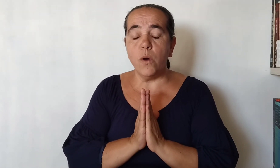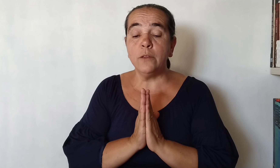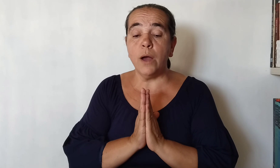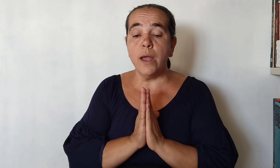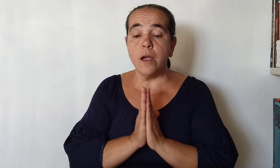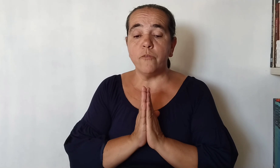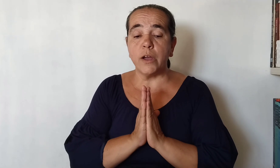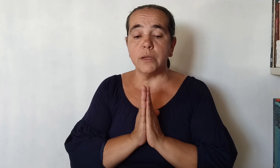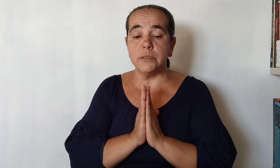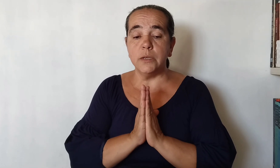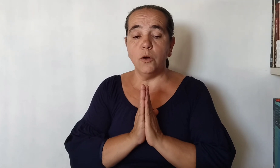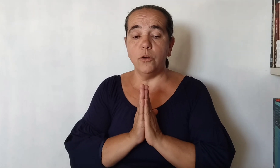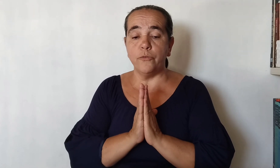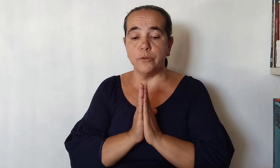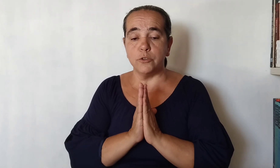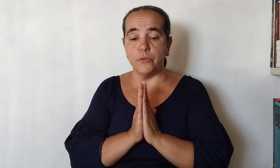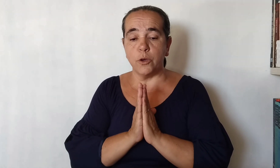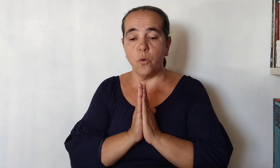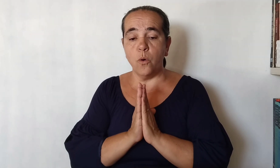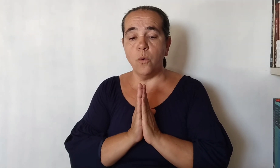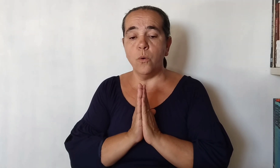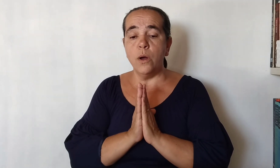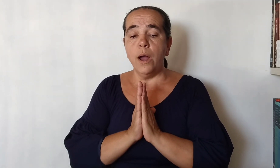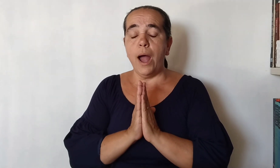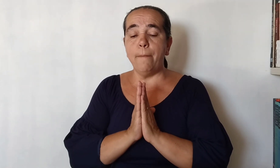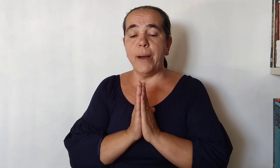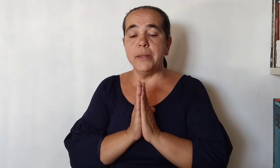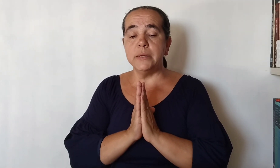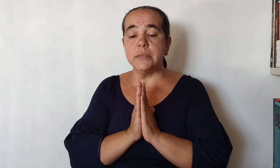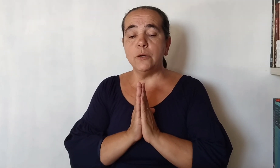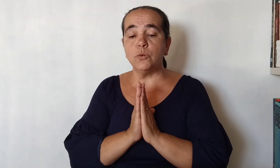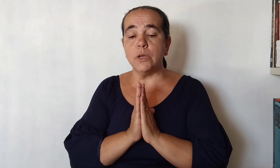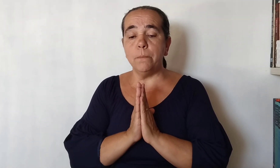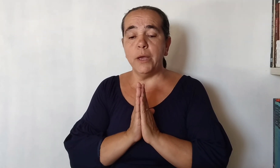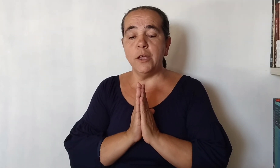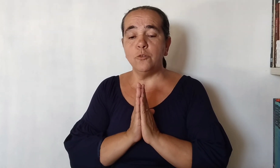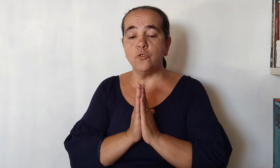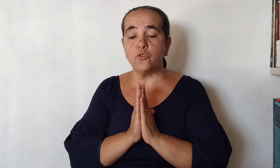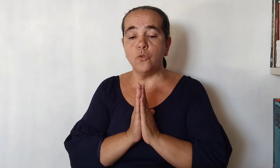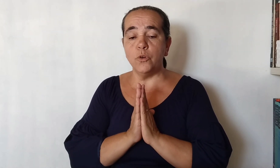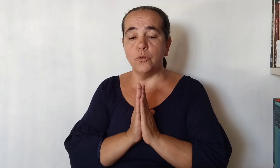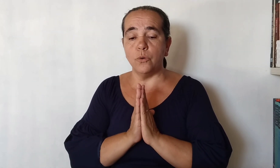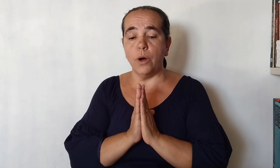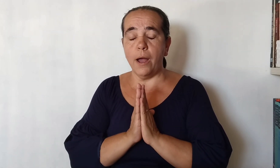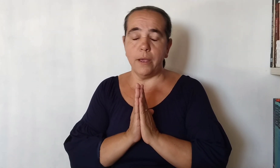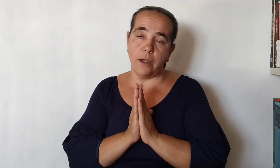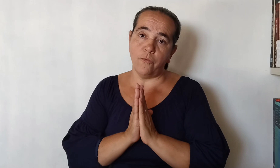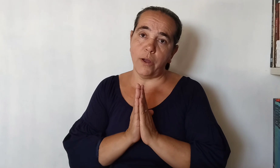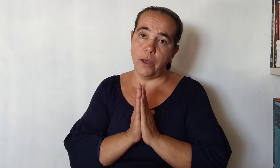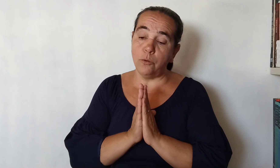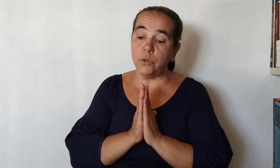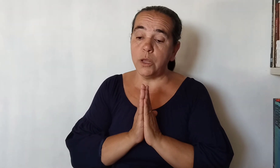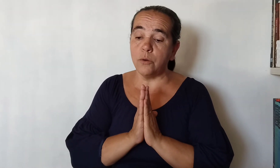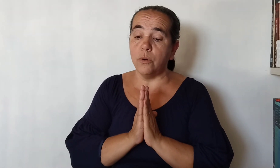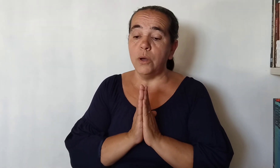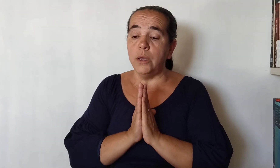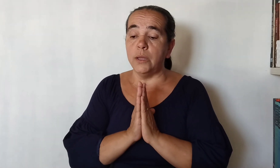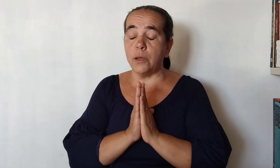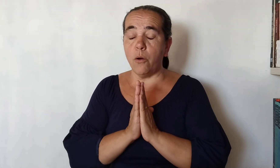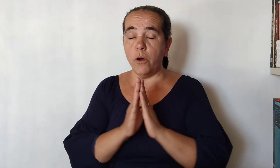quando a erva cresceu e frutificou, apareceu também o joio. A erva é o trigo. Então agora